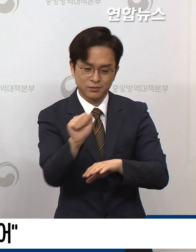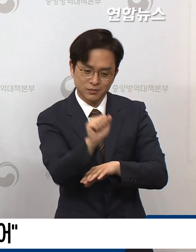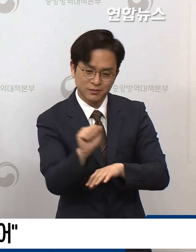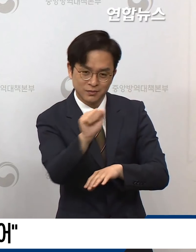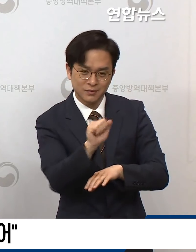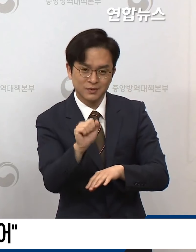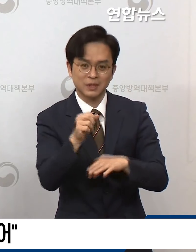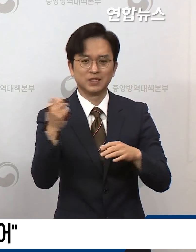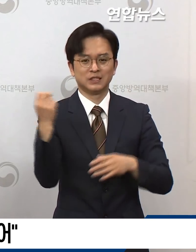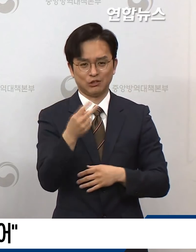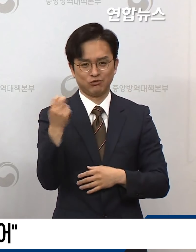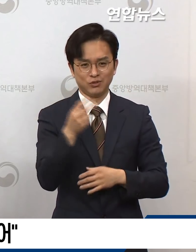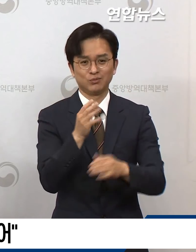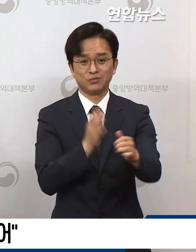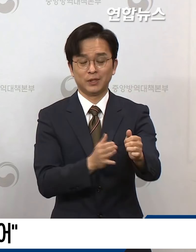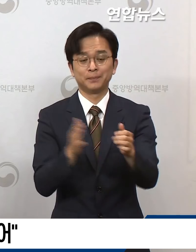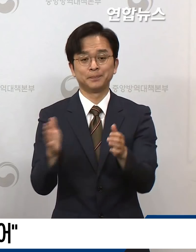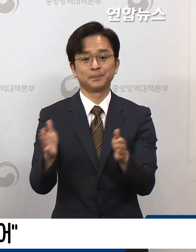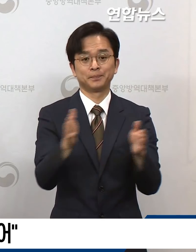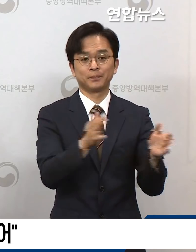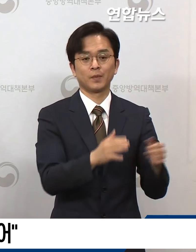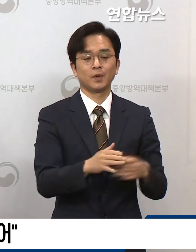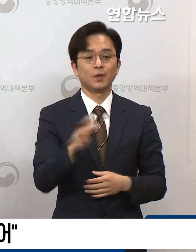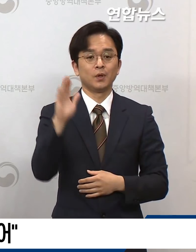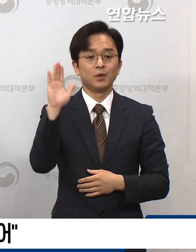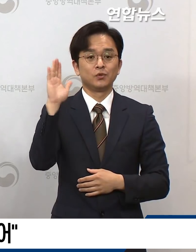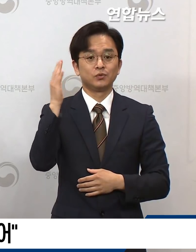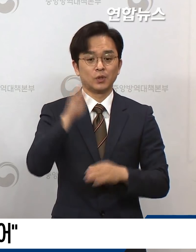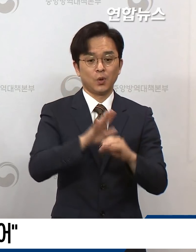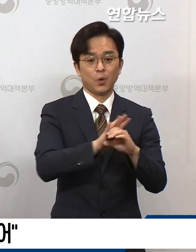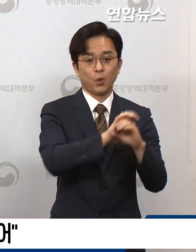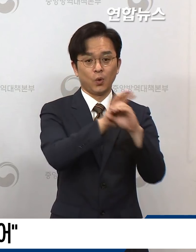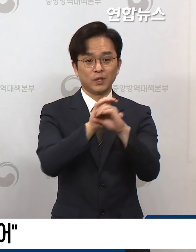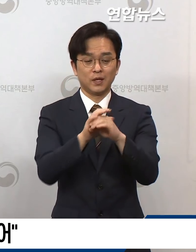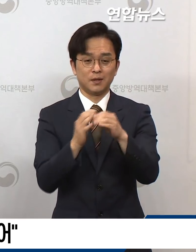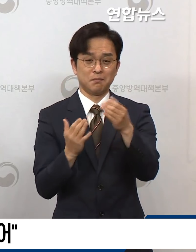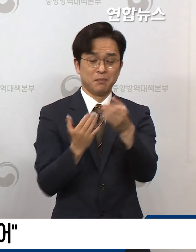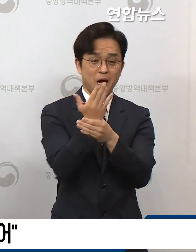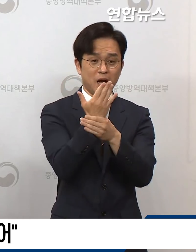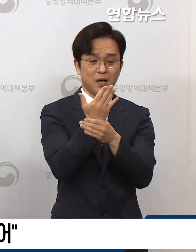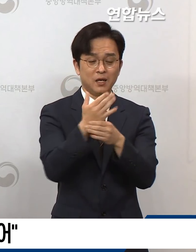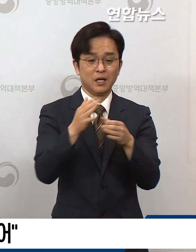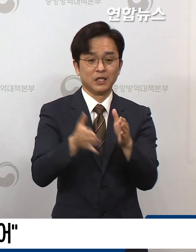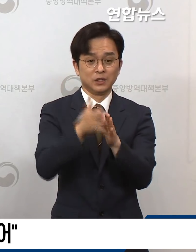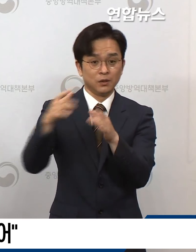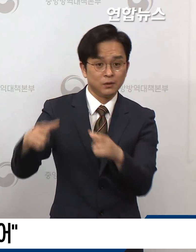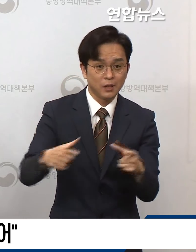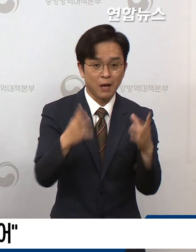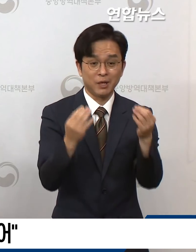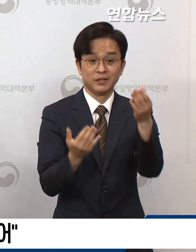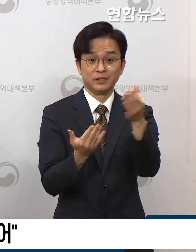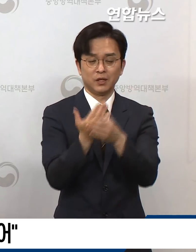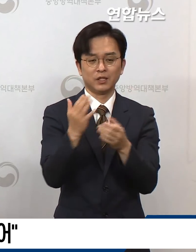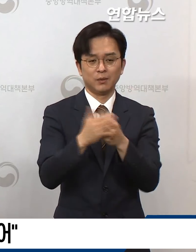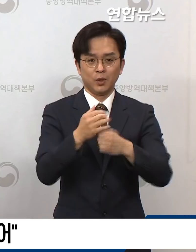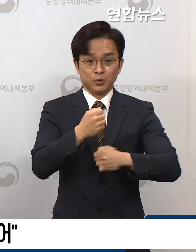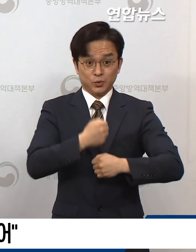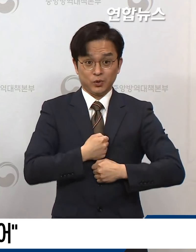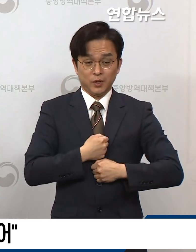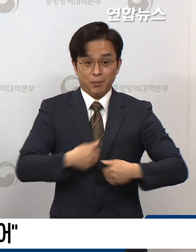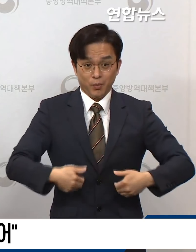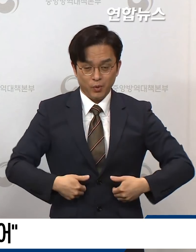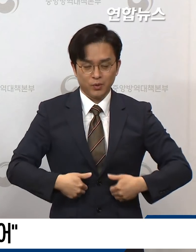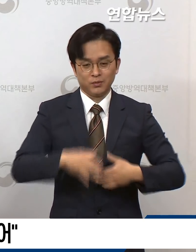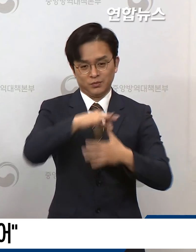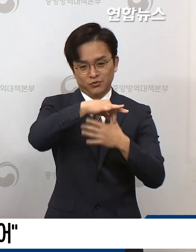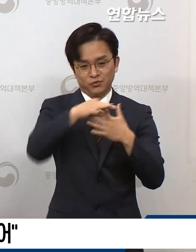중앙방역대책본부는 코로나19의 지역사회 발생이 증가하고 있어 다음과 같은 주의사항을 당부를 드립니다. 참고로 최근